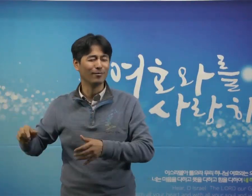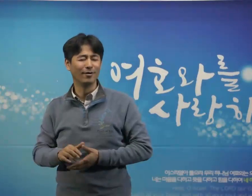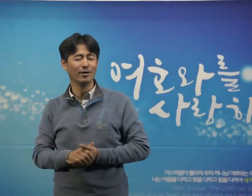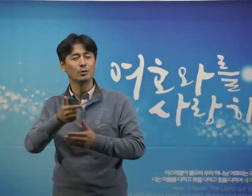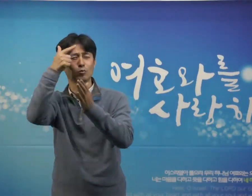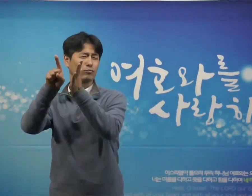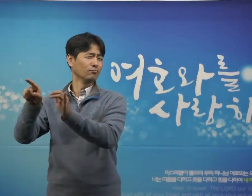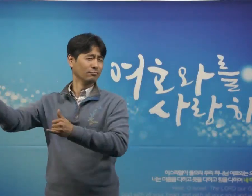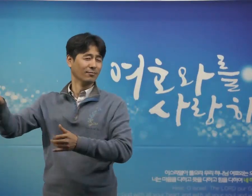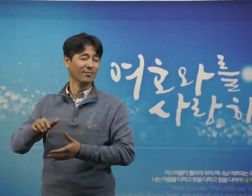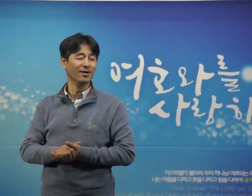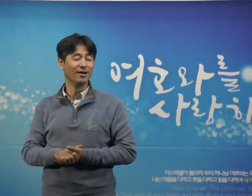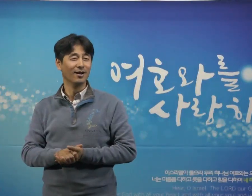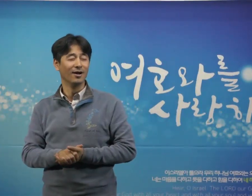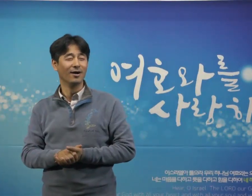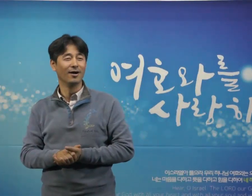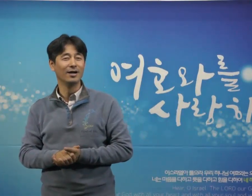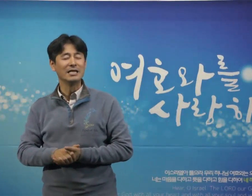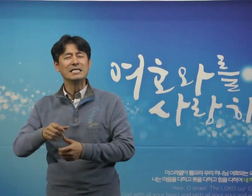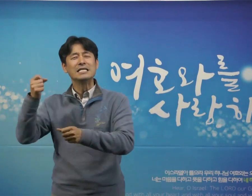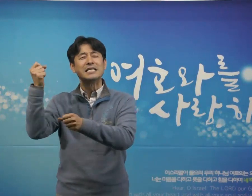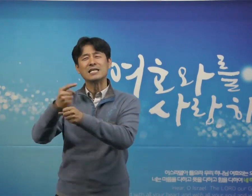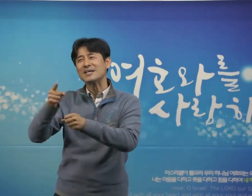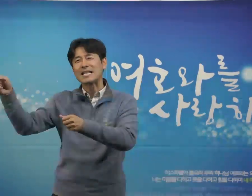유명한 분들이 많이 있는데 기독교인입니다.